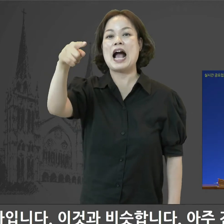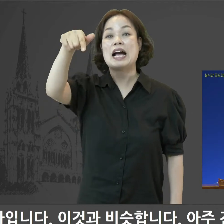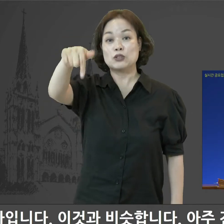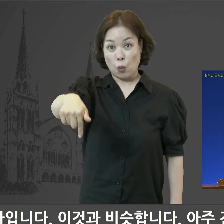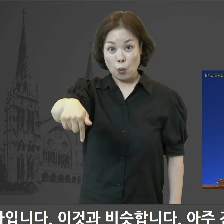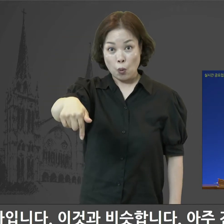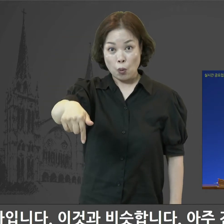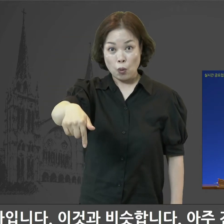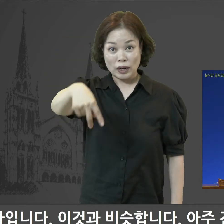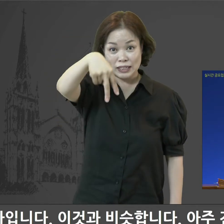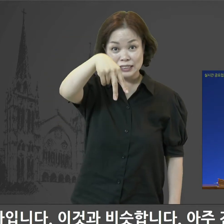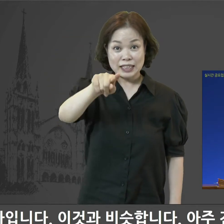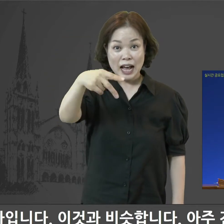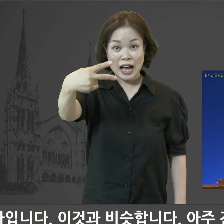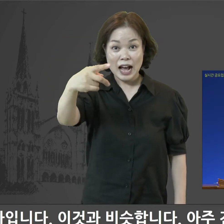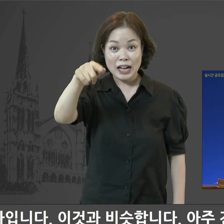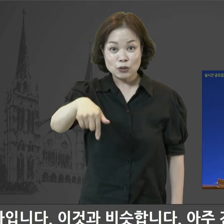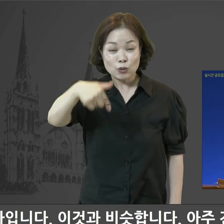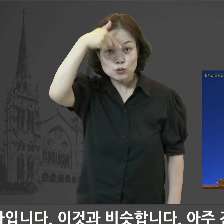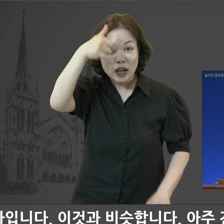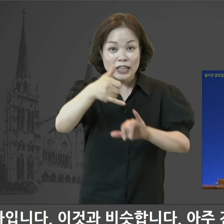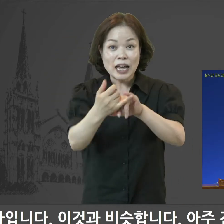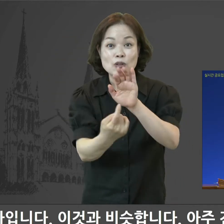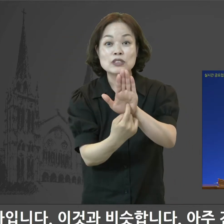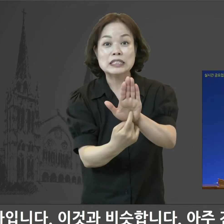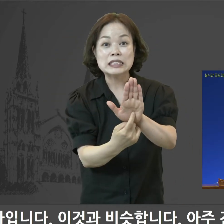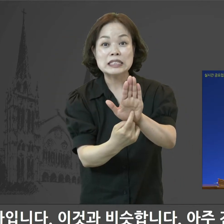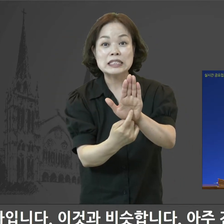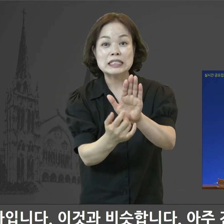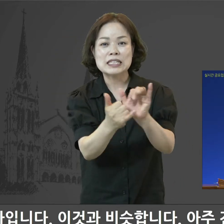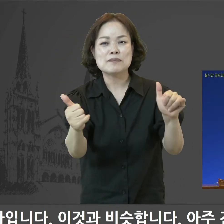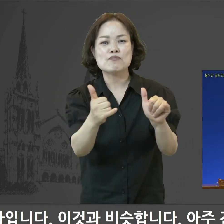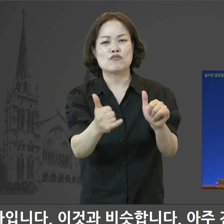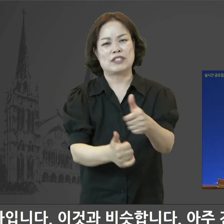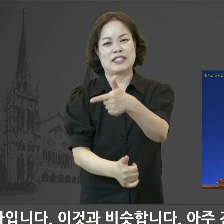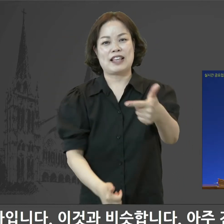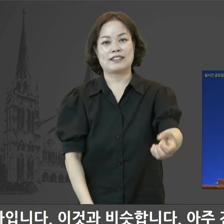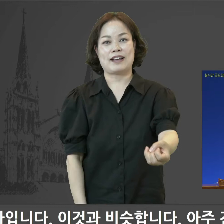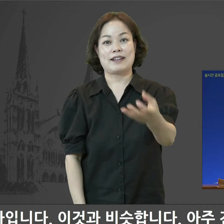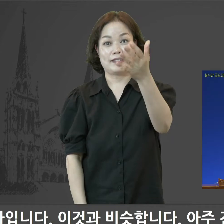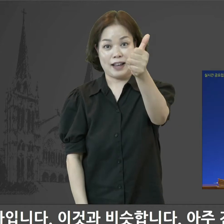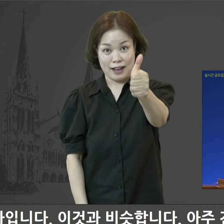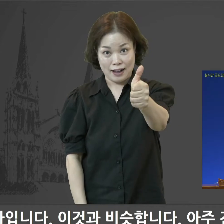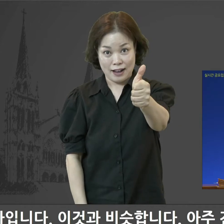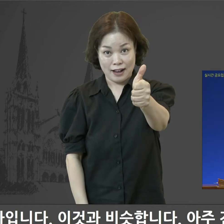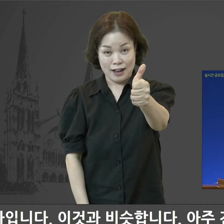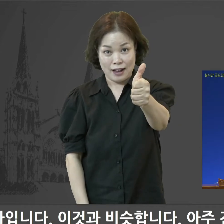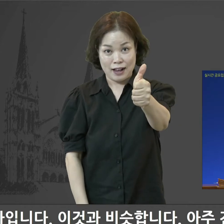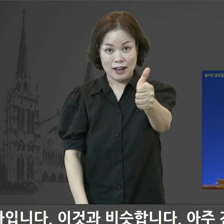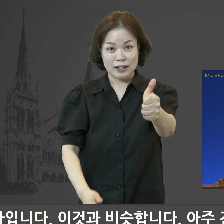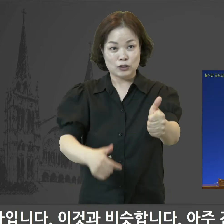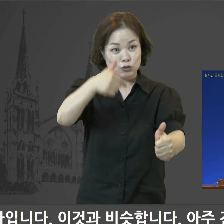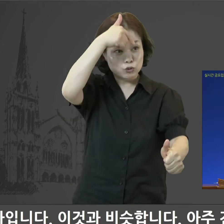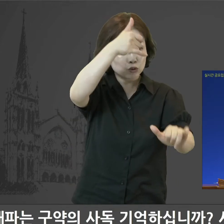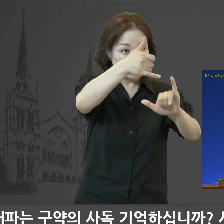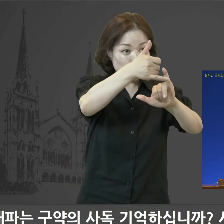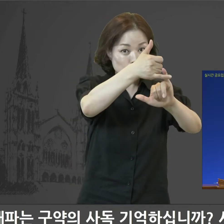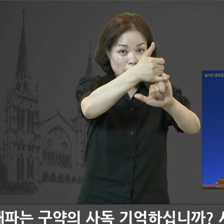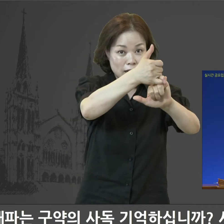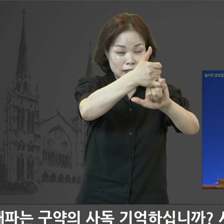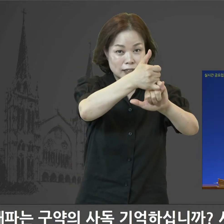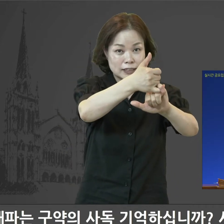사독이 누구죠? 구약에 나타나는 대제사장이죠. 구약에 나타나는 쭉 그